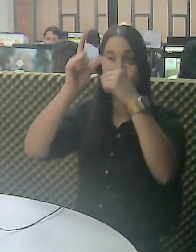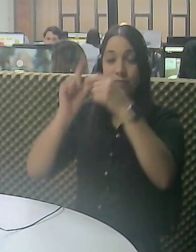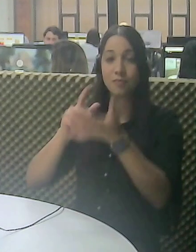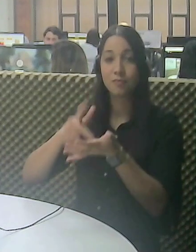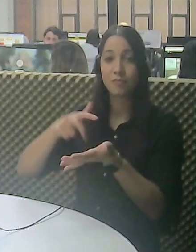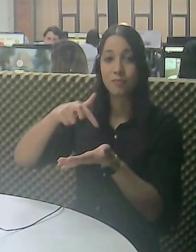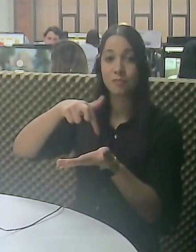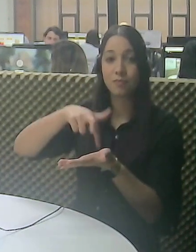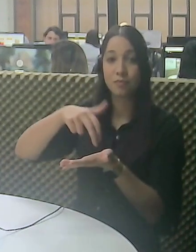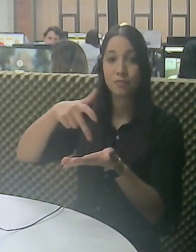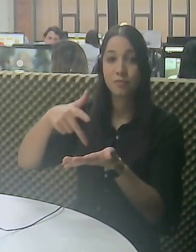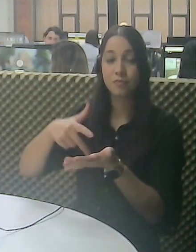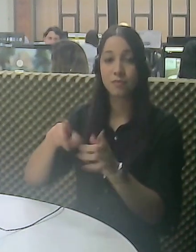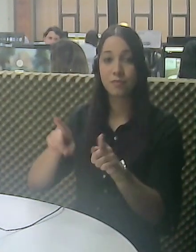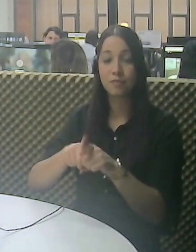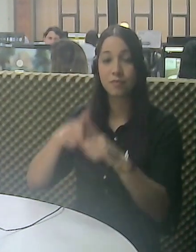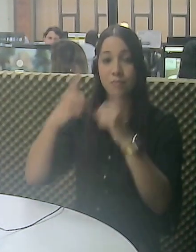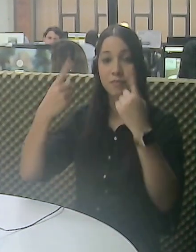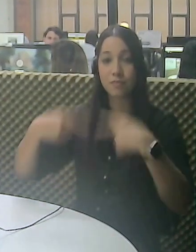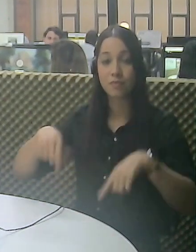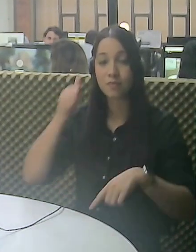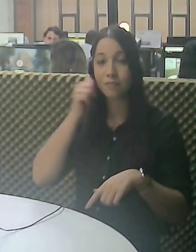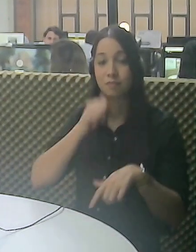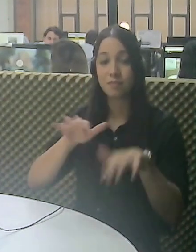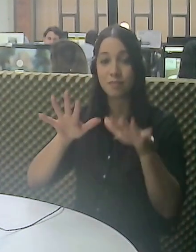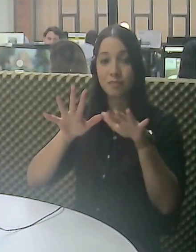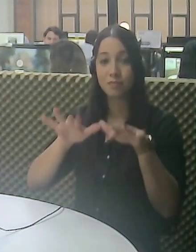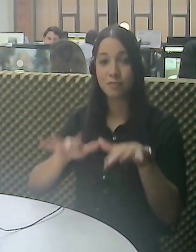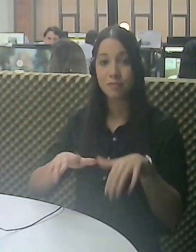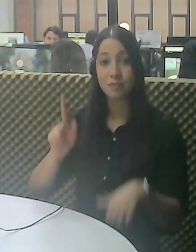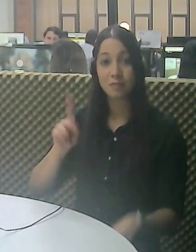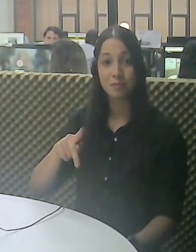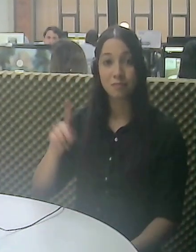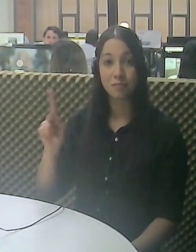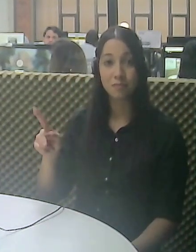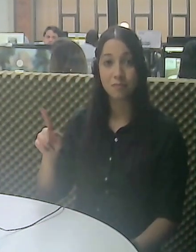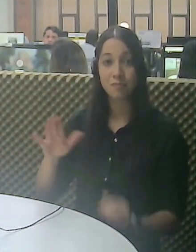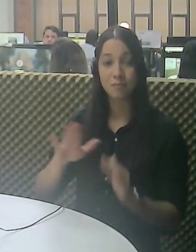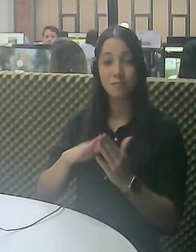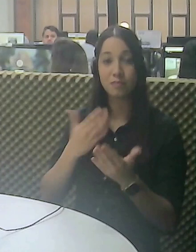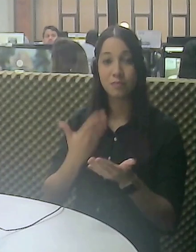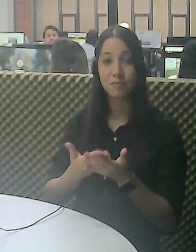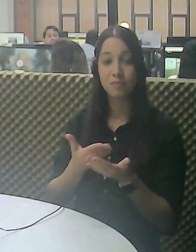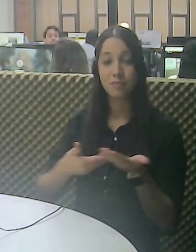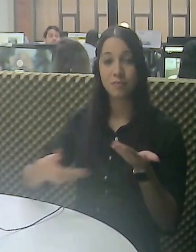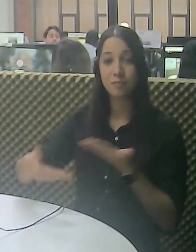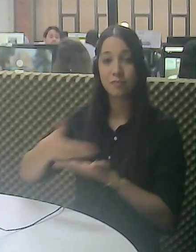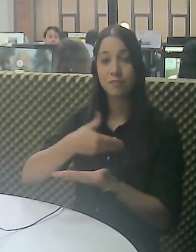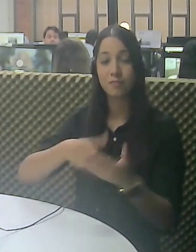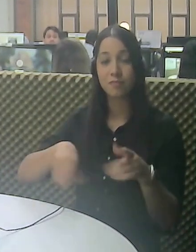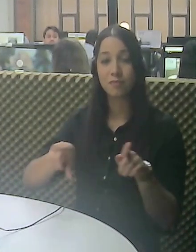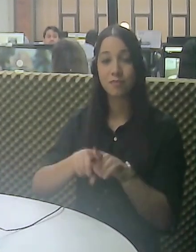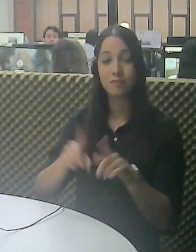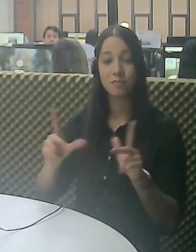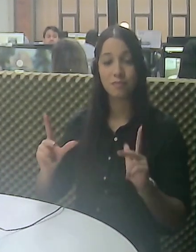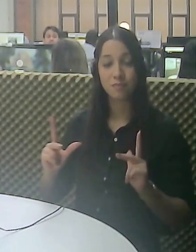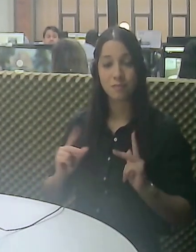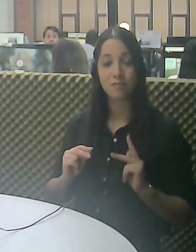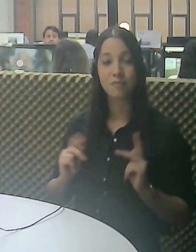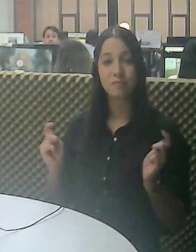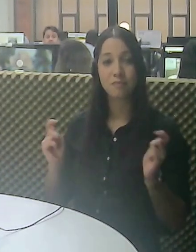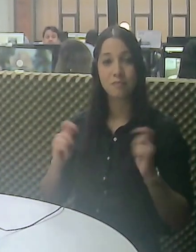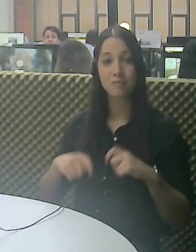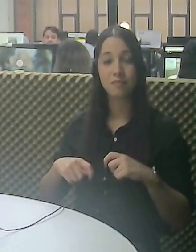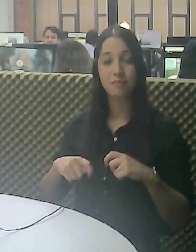Astronáutica e Torneio Feminino de Computação. As professoras e escolas envolvidas também receberam reconhecimento.